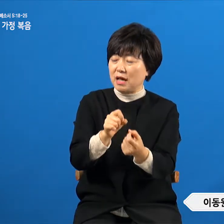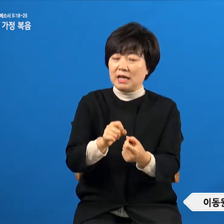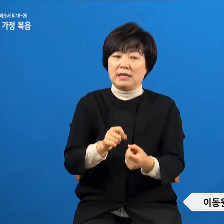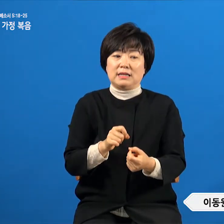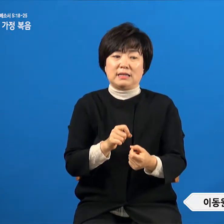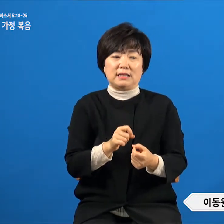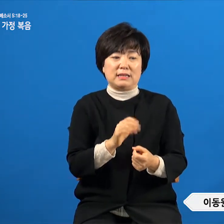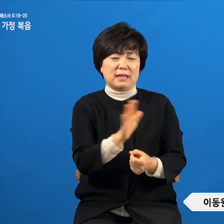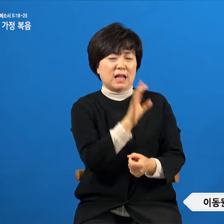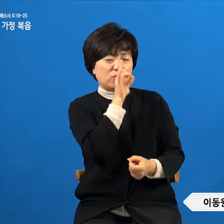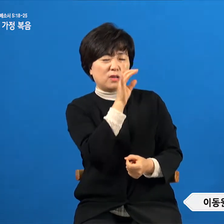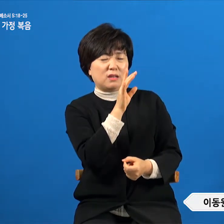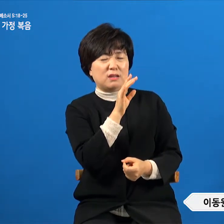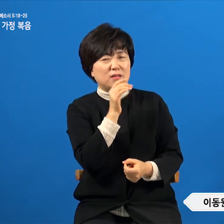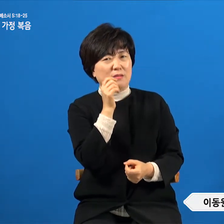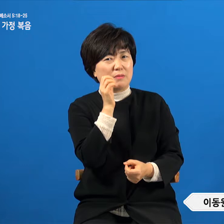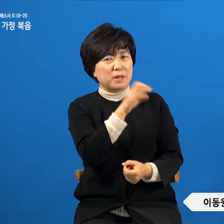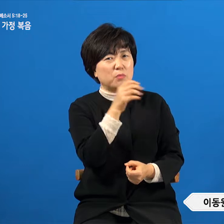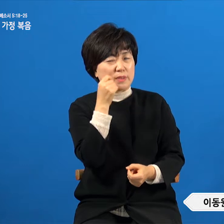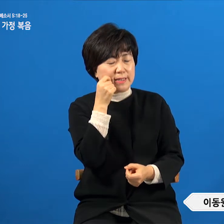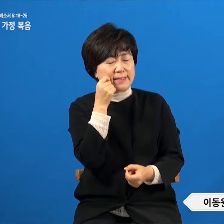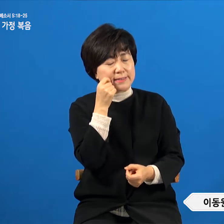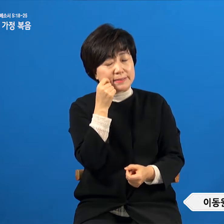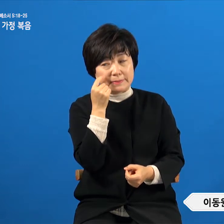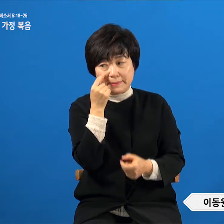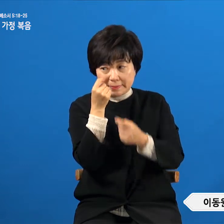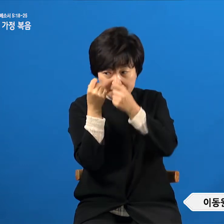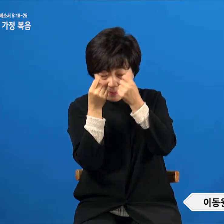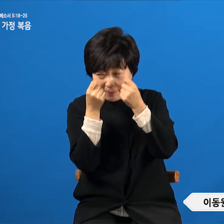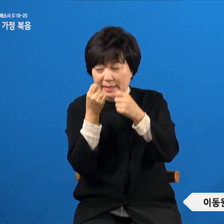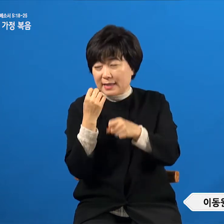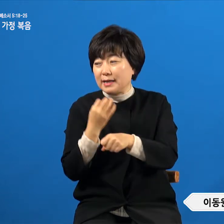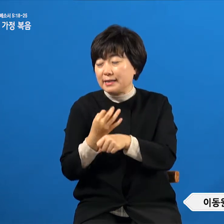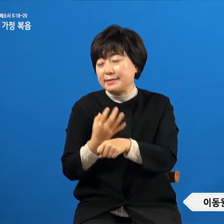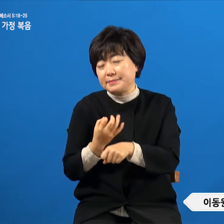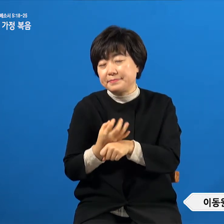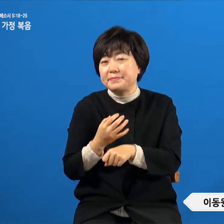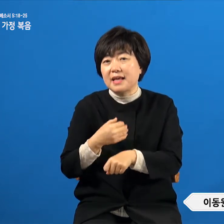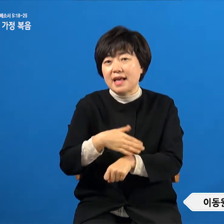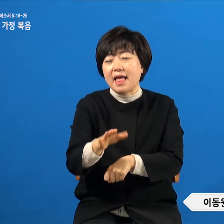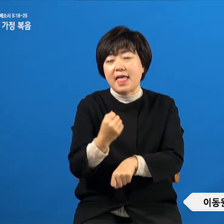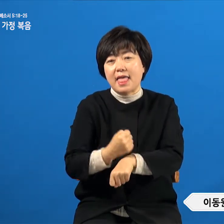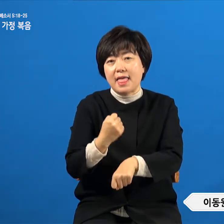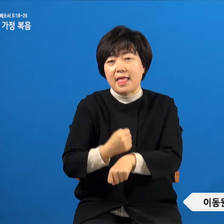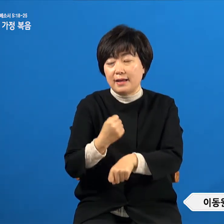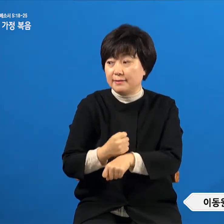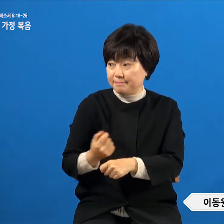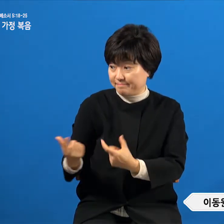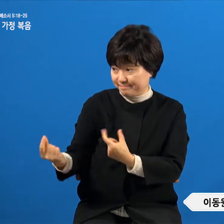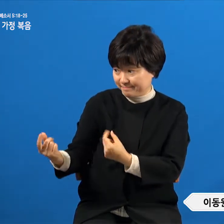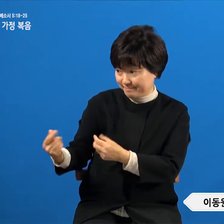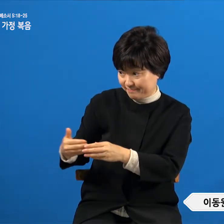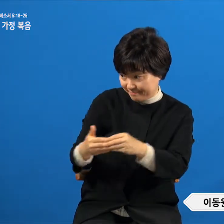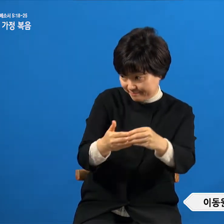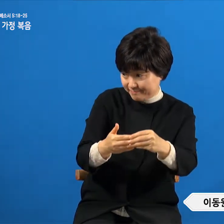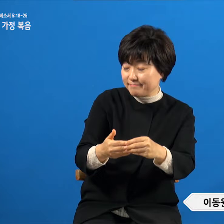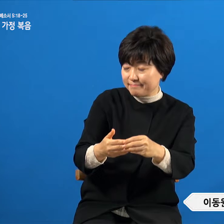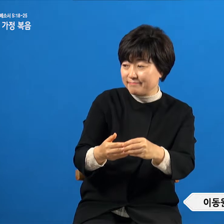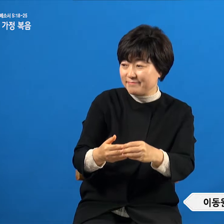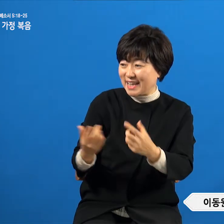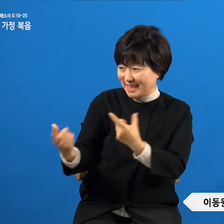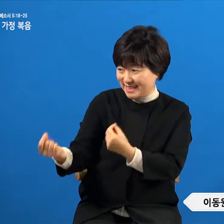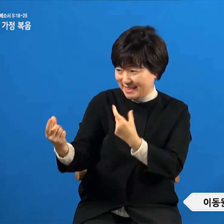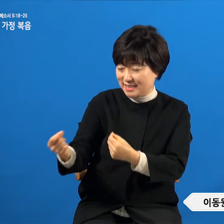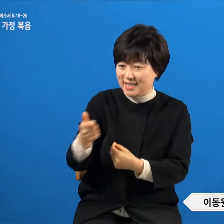그러니까 거절하기가 곤란했어요. 그래서 할 수 없이 눈치 보면 서로 가죠 뭐 그랬어요. 그러면 안내하겠습니다. 다